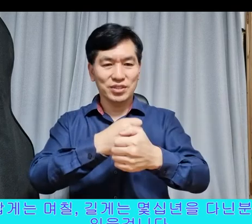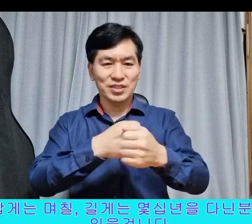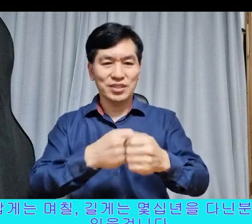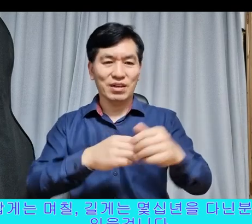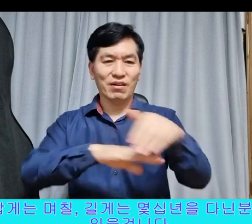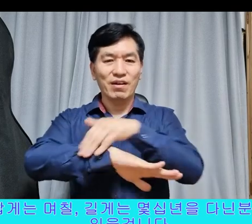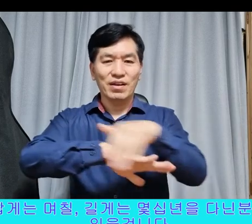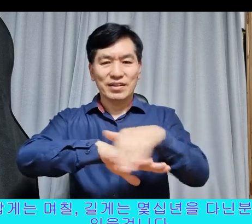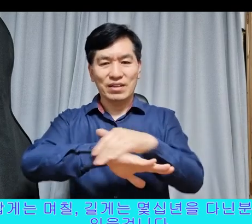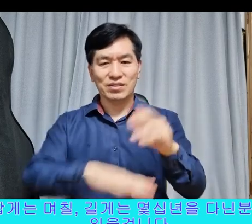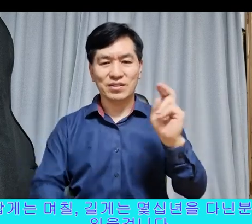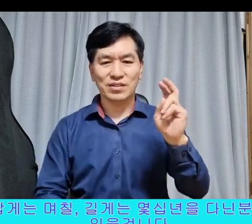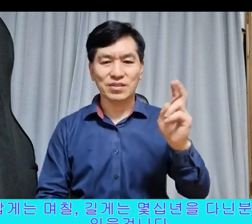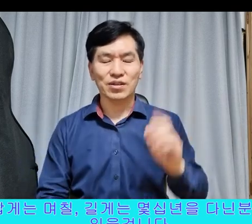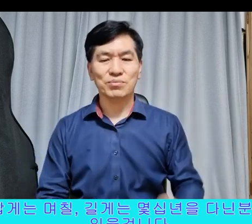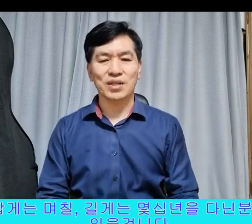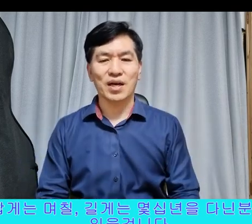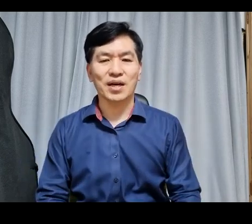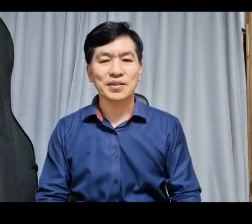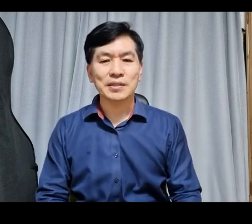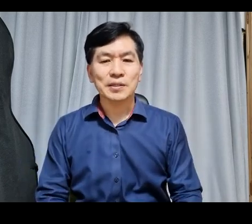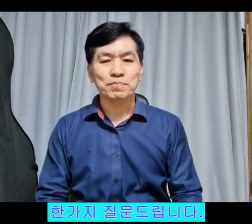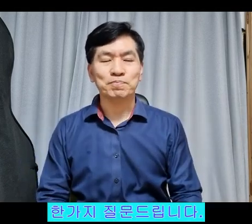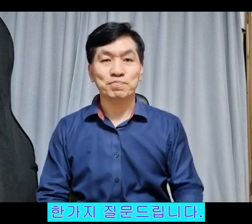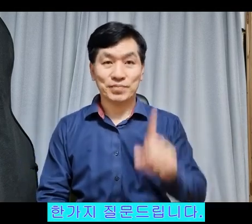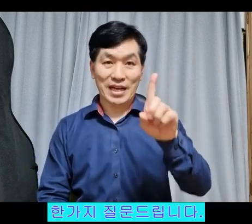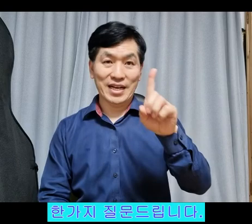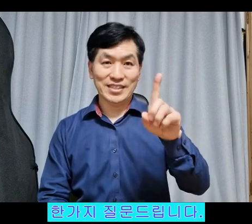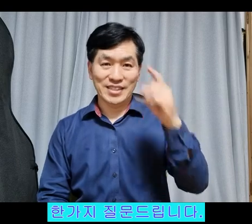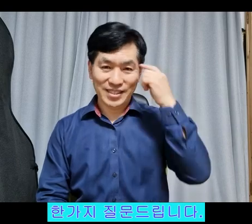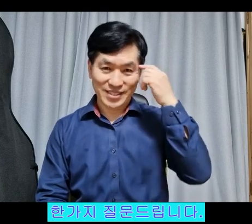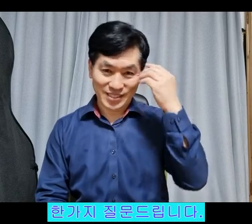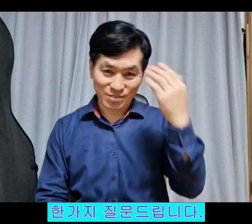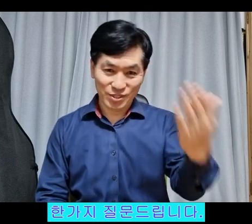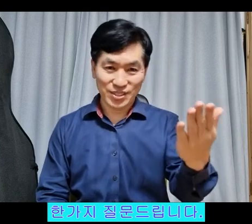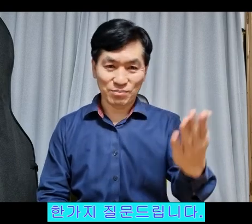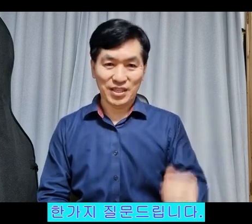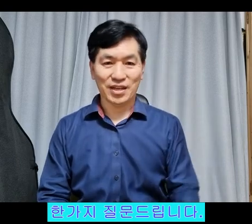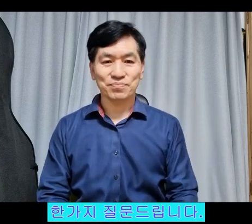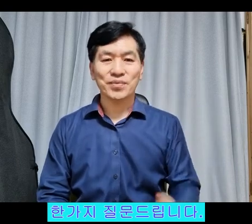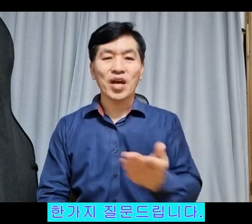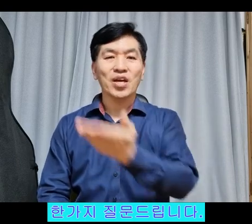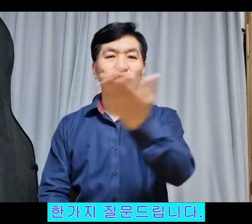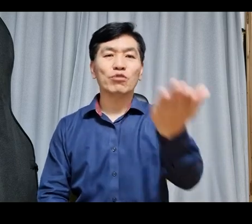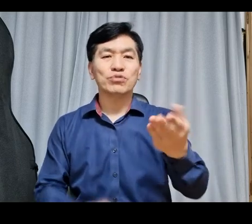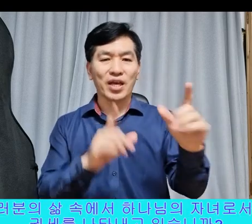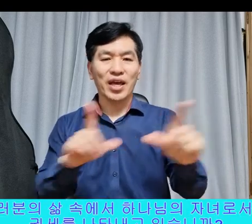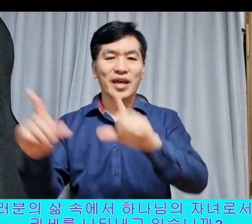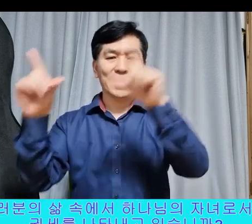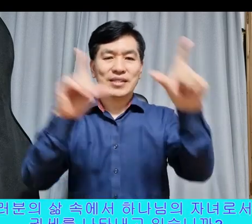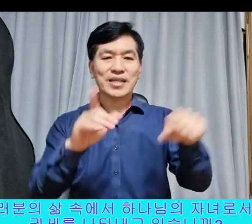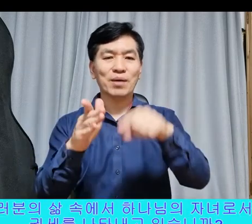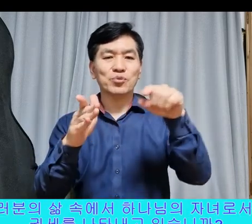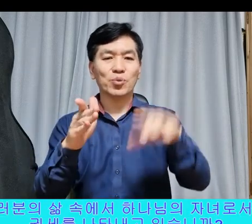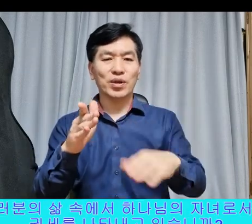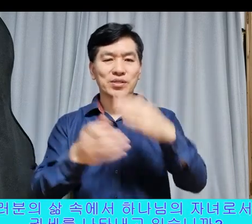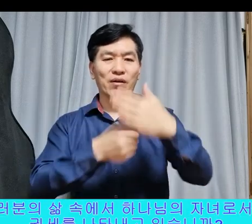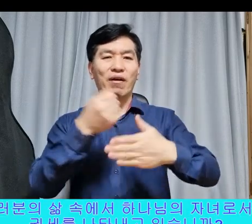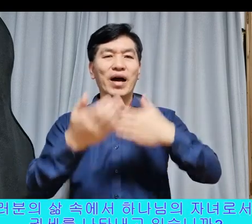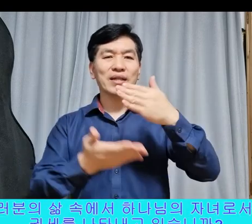년을 다녔을 겁니다. 한 가지 질문드립니다. 여러분의 삶 속에서